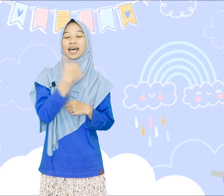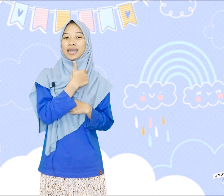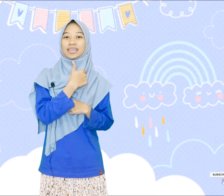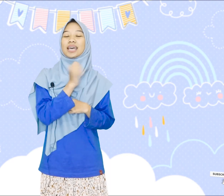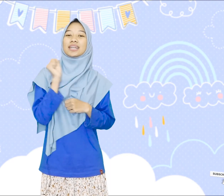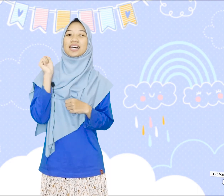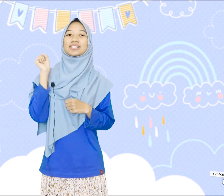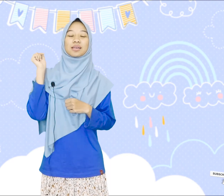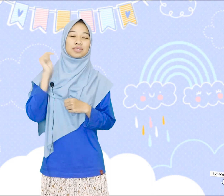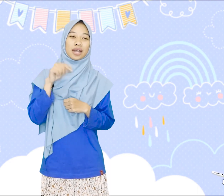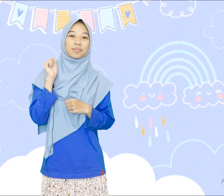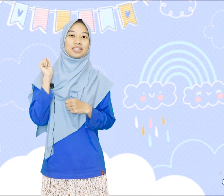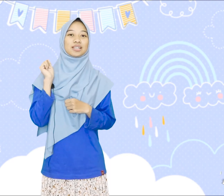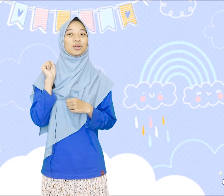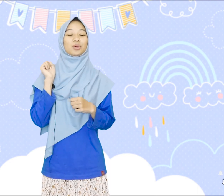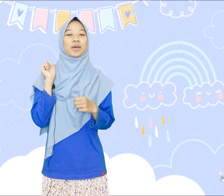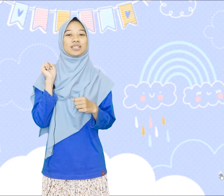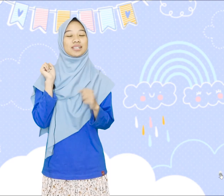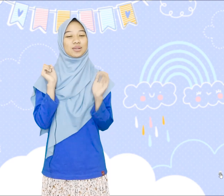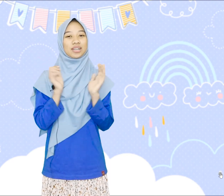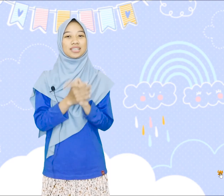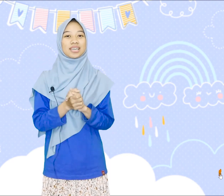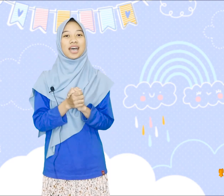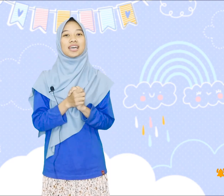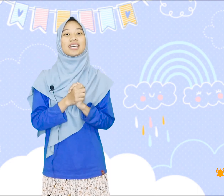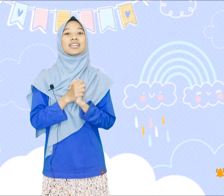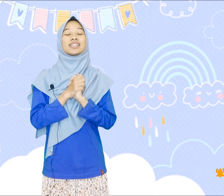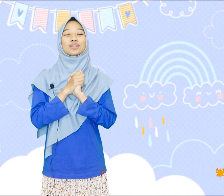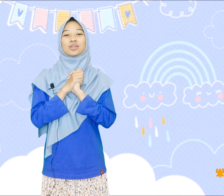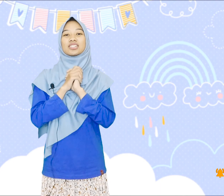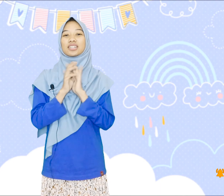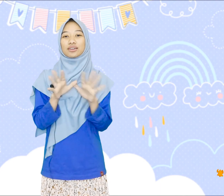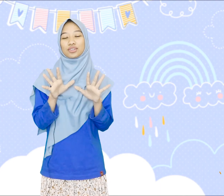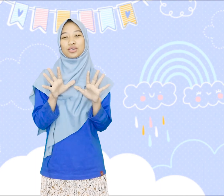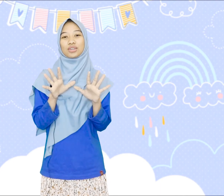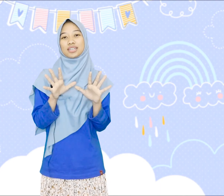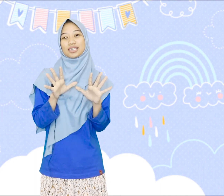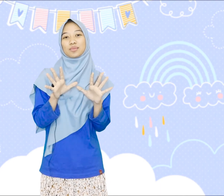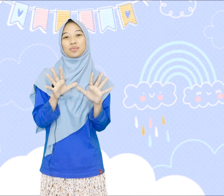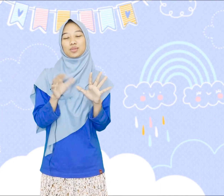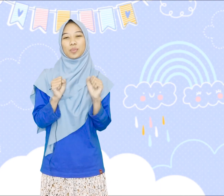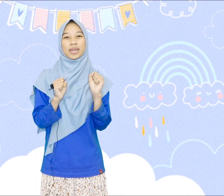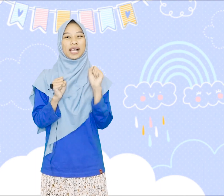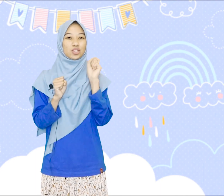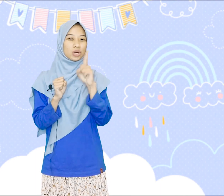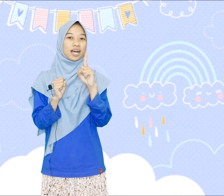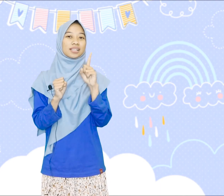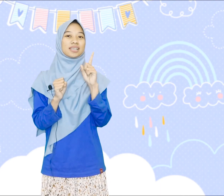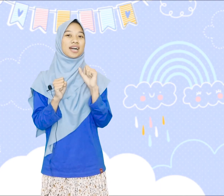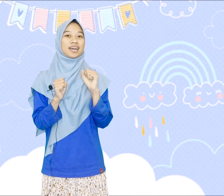like dan subscribe ke channel YouTube iCerdas Indonesia. Dan tentunya share video ini ke teman-teman supaya yang lain juga gak ketinggalan,